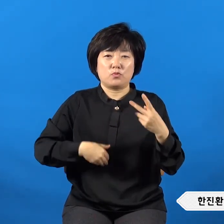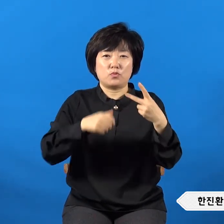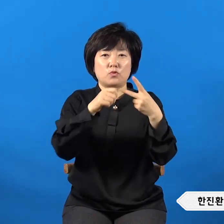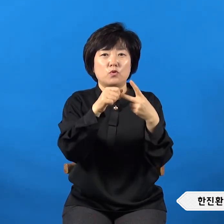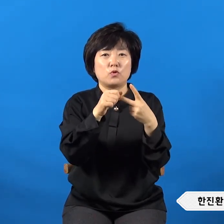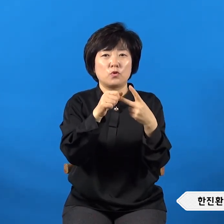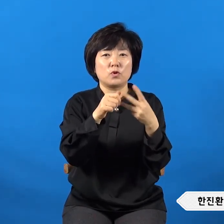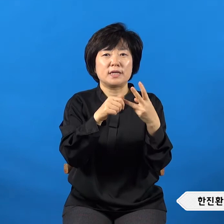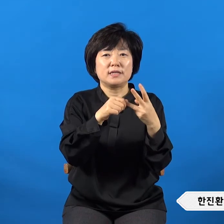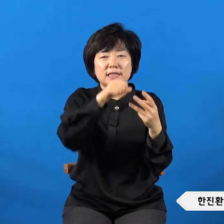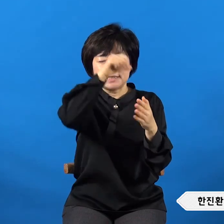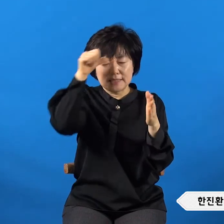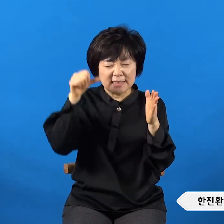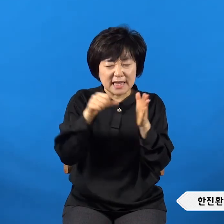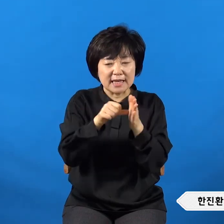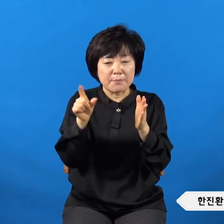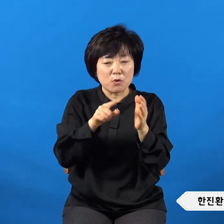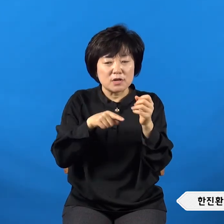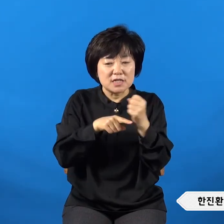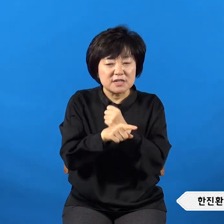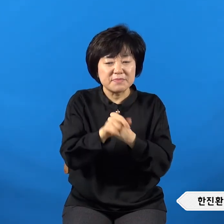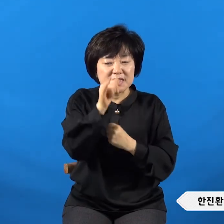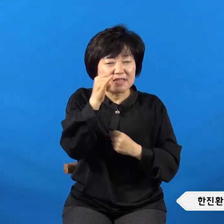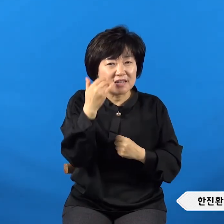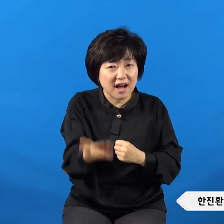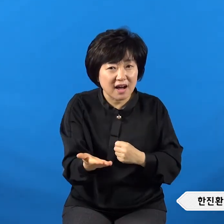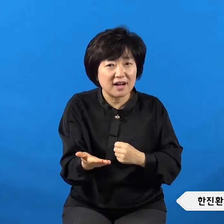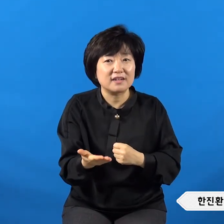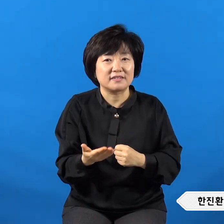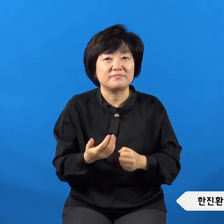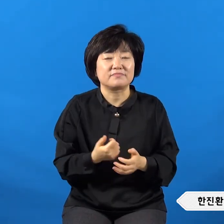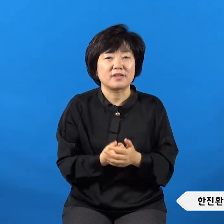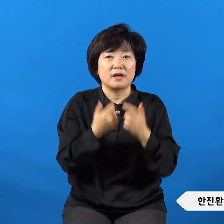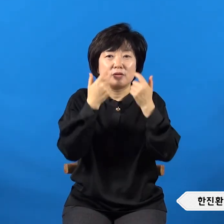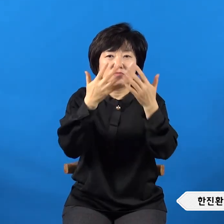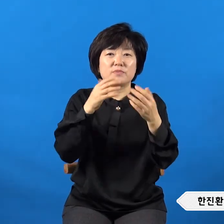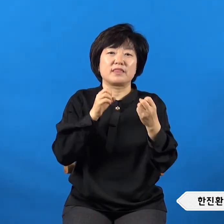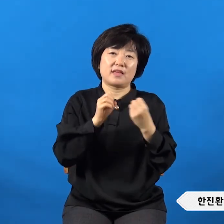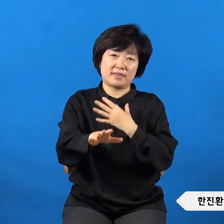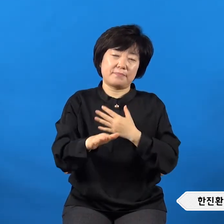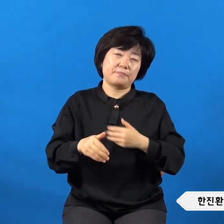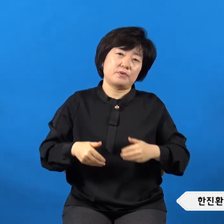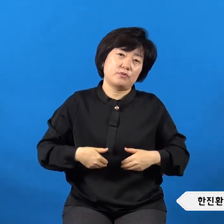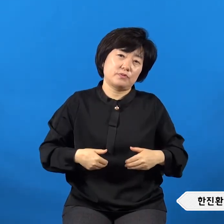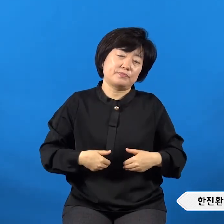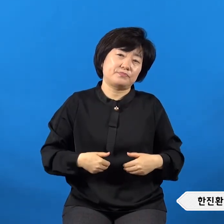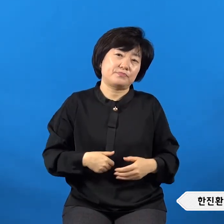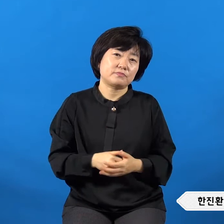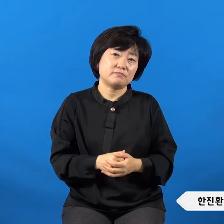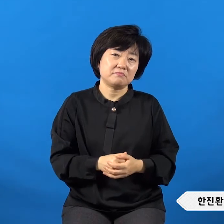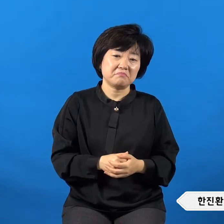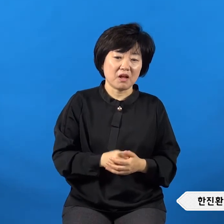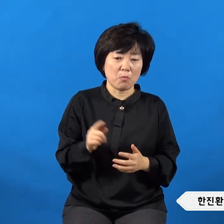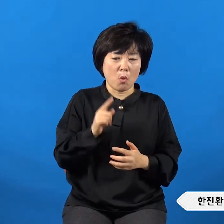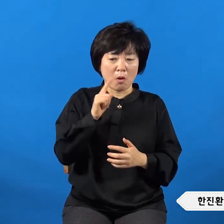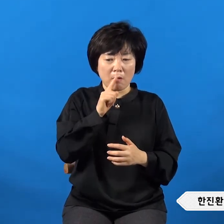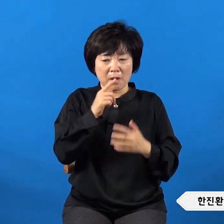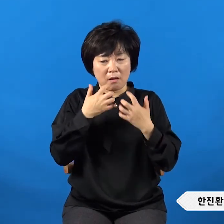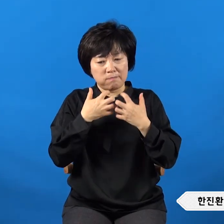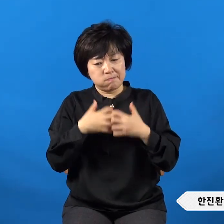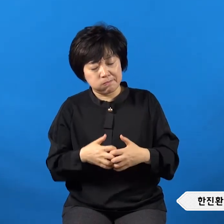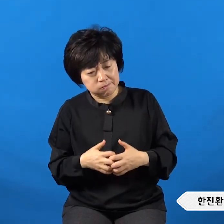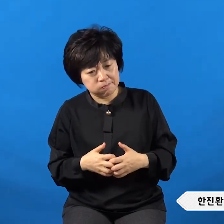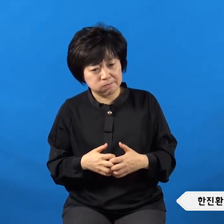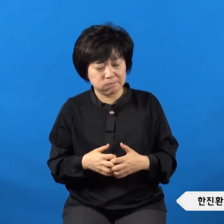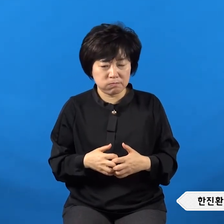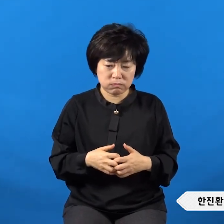있어야 됩니다. 인생에 무슨 의미가 있는가? 거기에 대해서 분명히 대답을 할 수 있어야 됩니다.